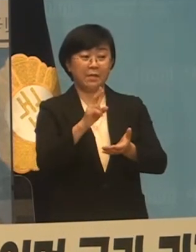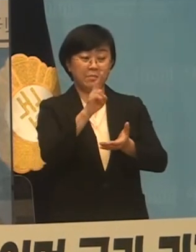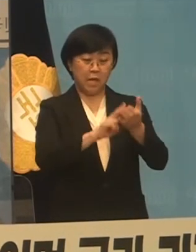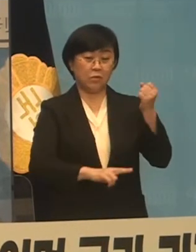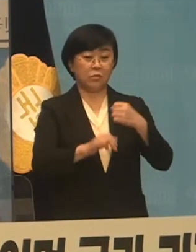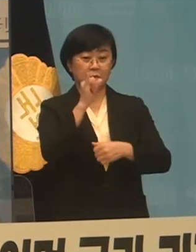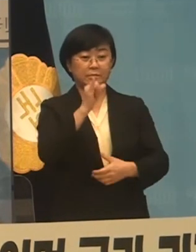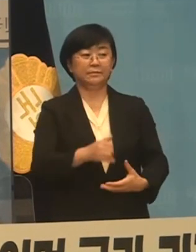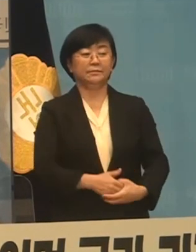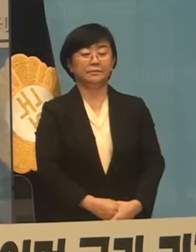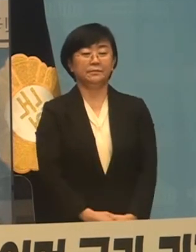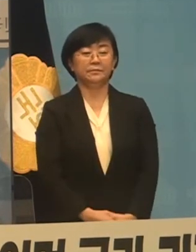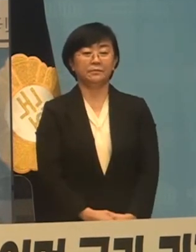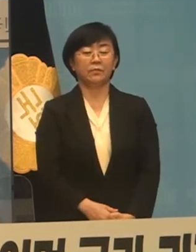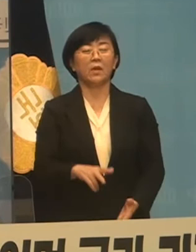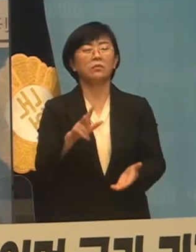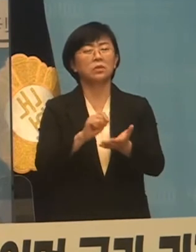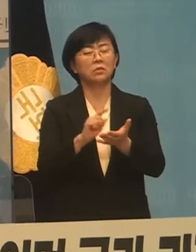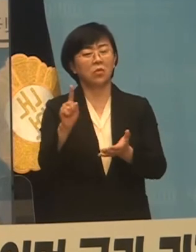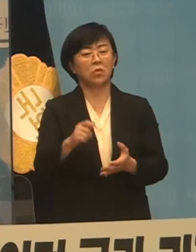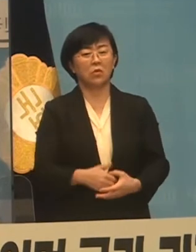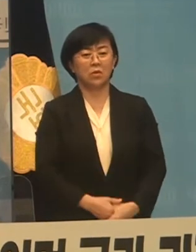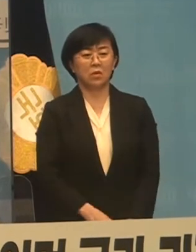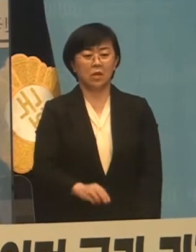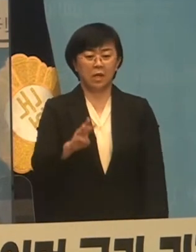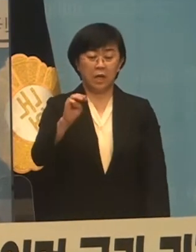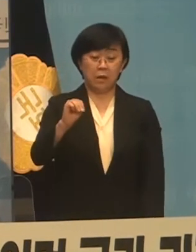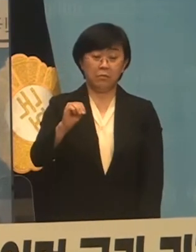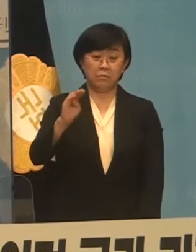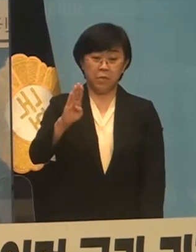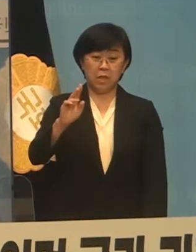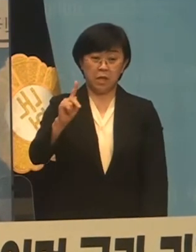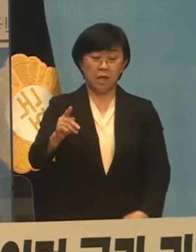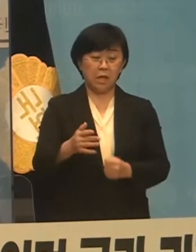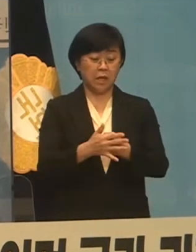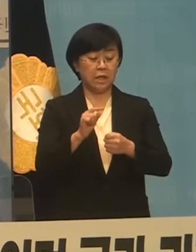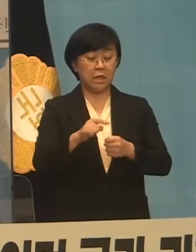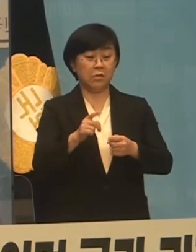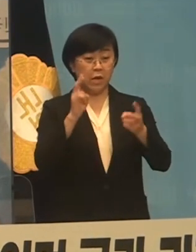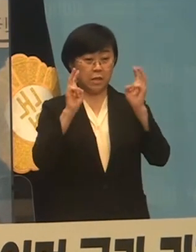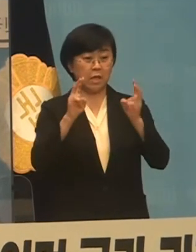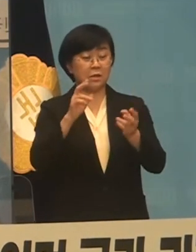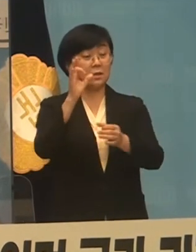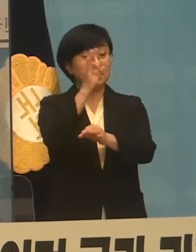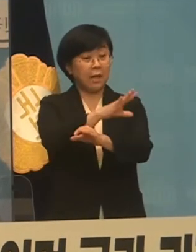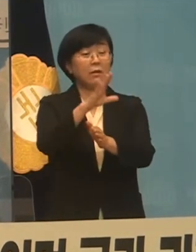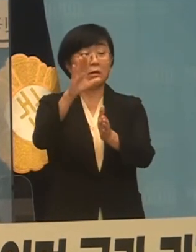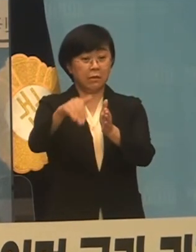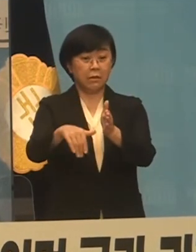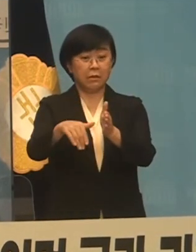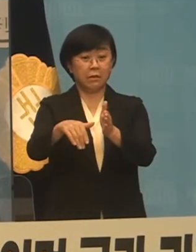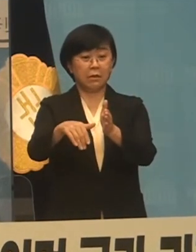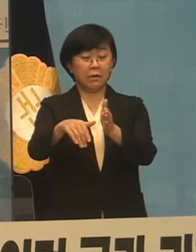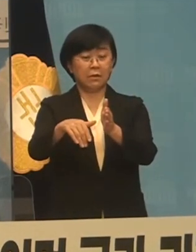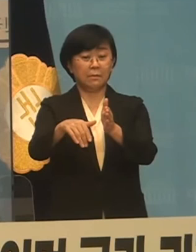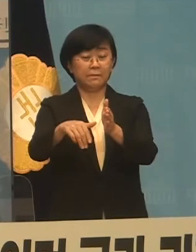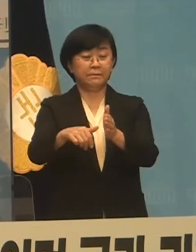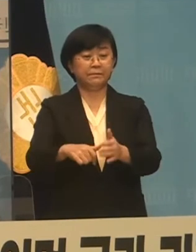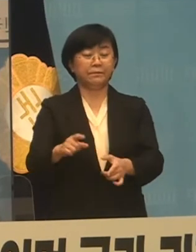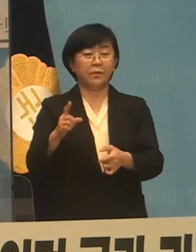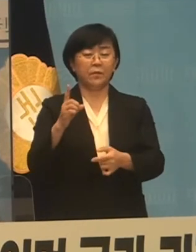매각을 하고 있습니다. 문제는 MBK 파트너스가 두산공작기계를 인수할 당시에